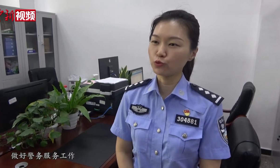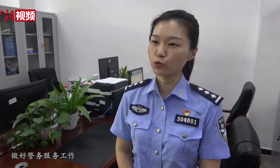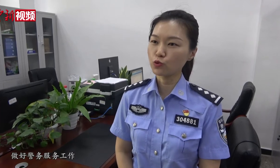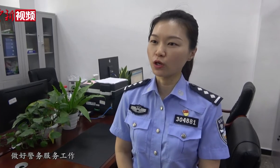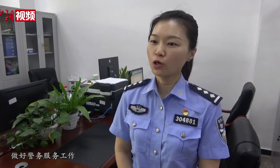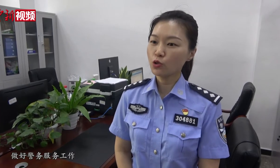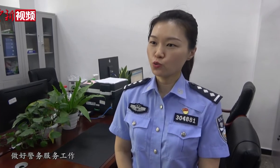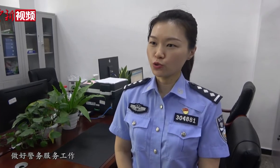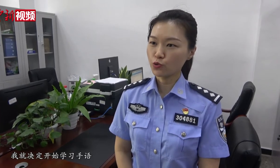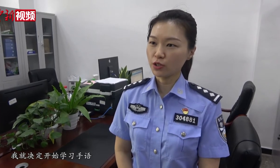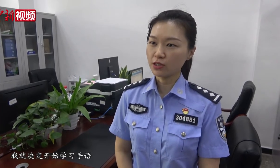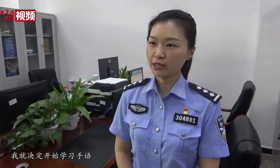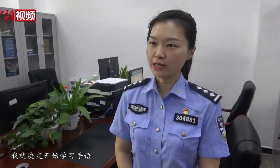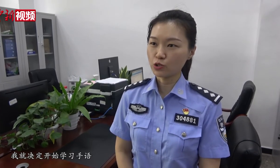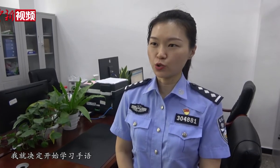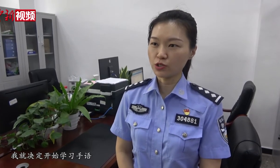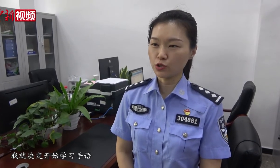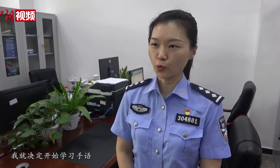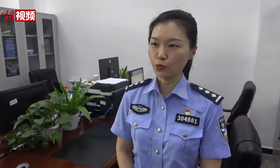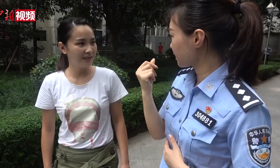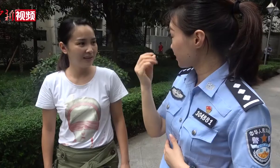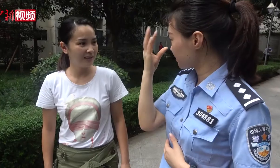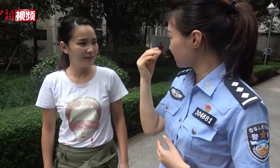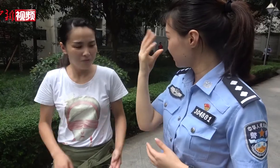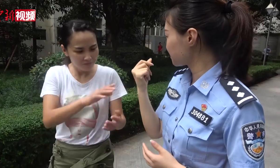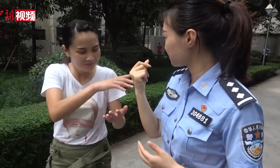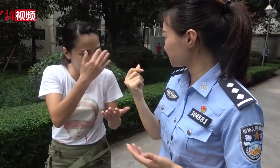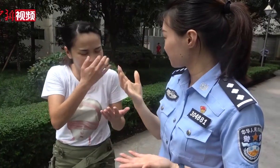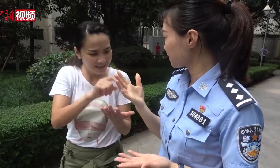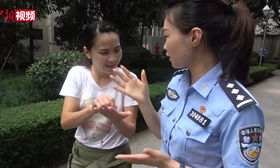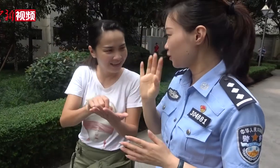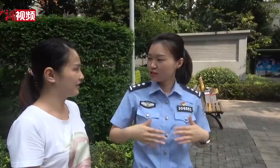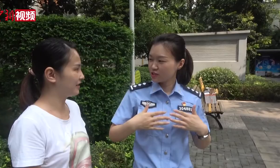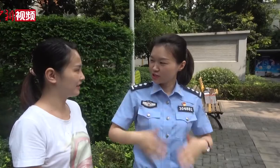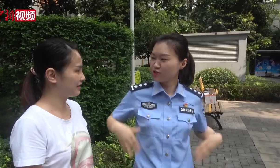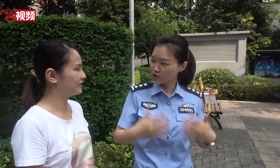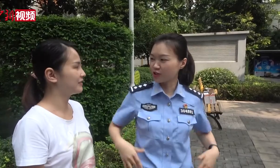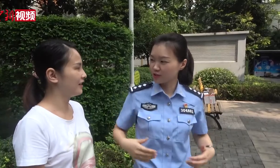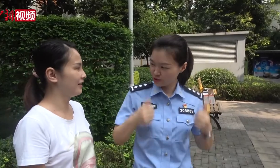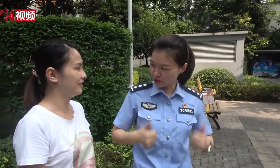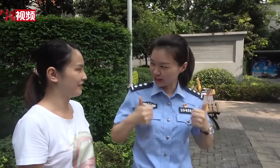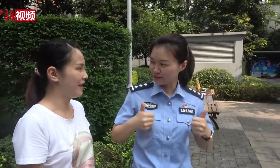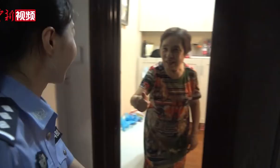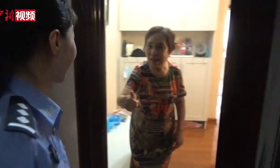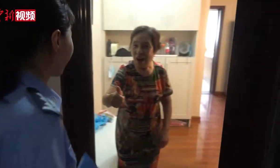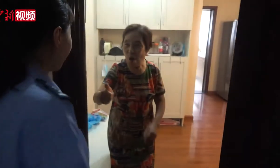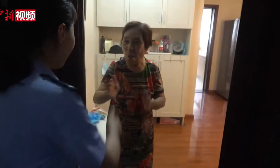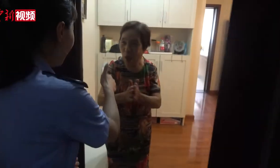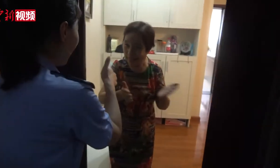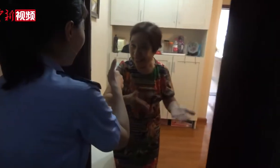工作，我就决定开始学习手语。 以何巧名字命名的巧姐无声警务室也挂牌成立。家庭有矛盾，